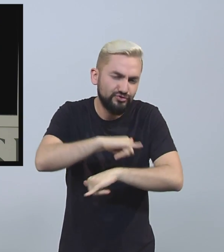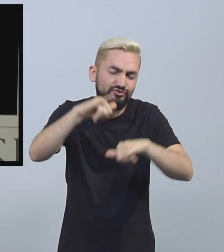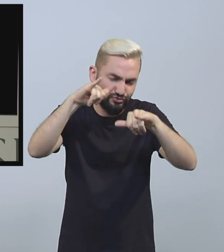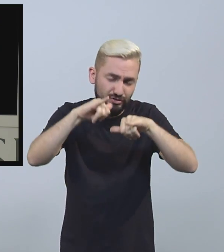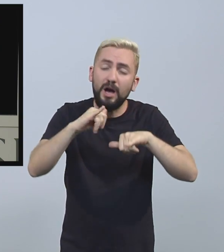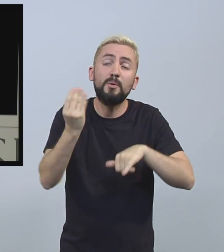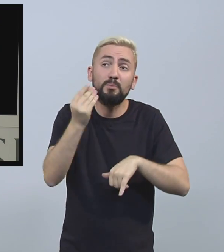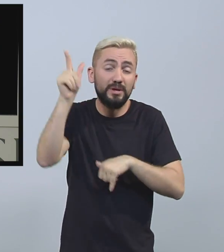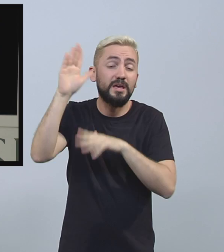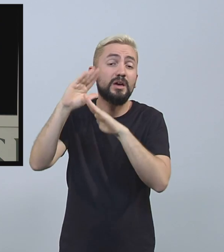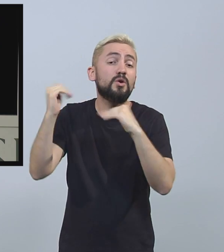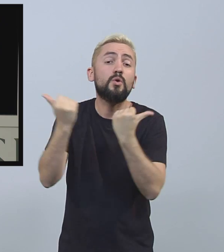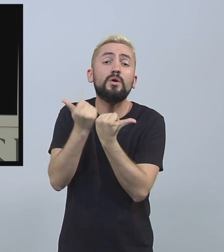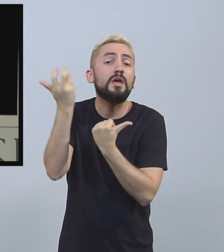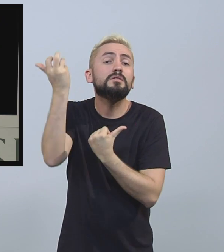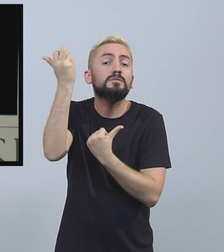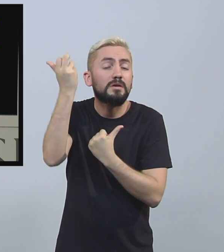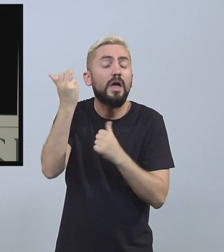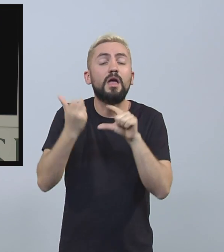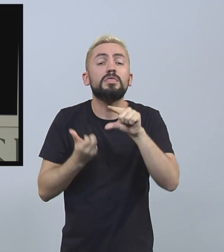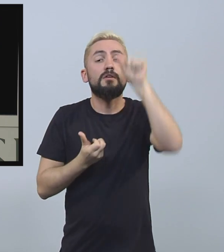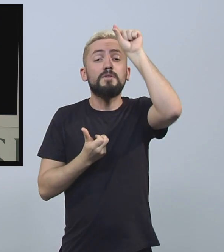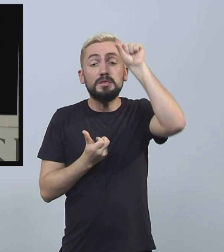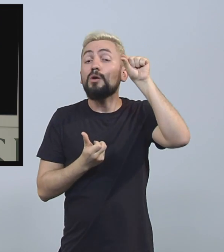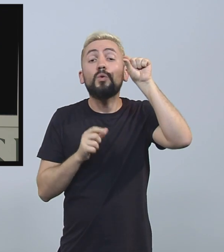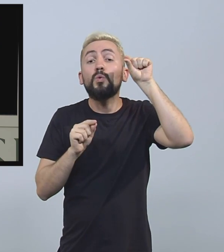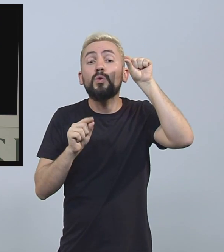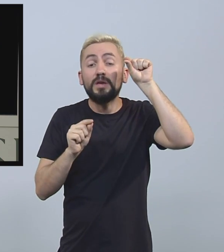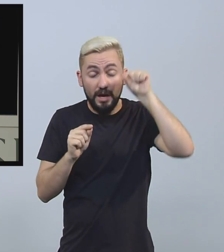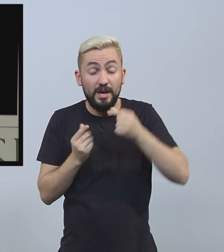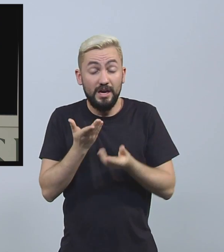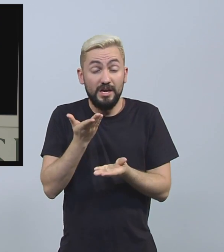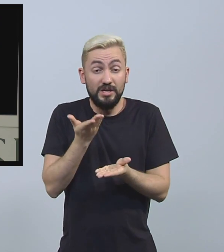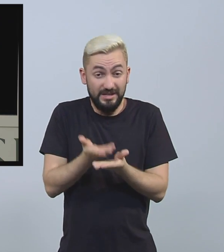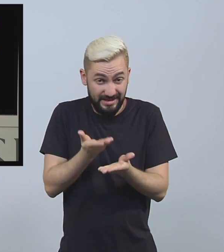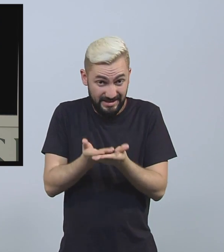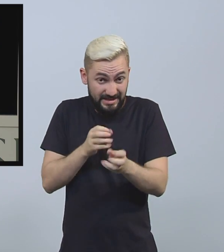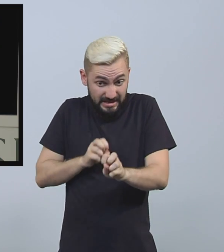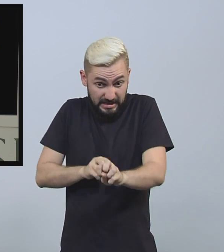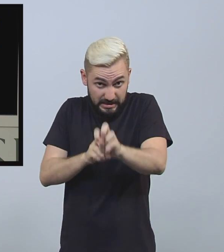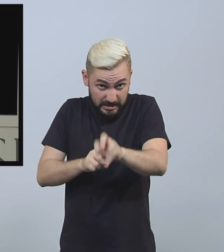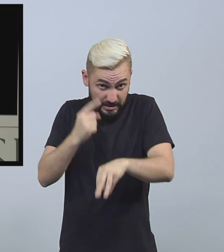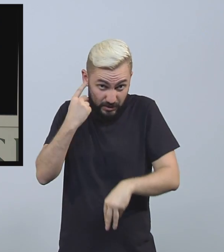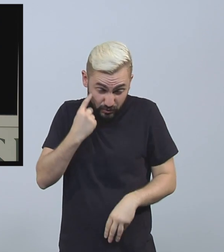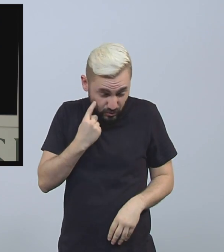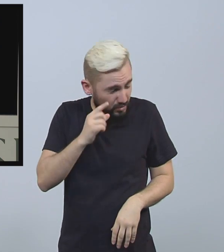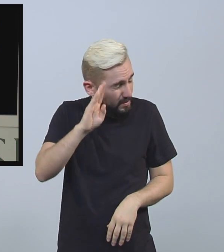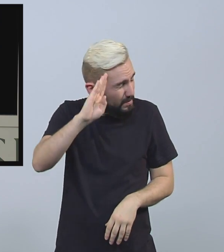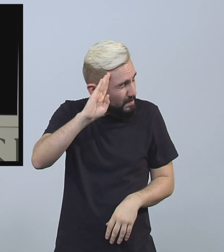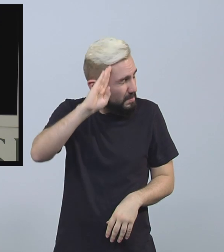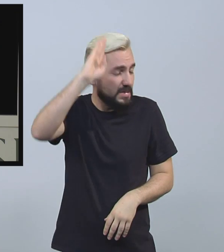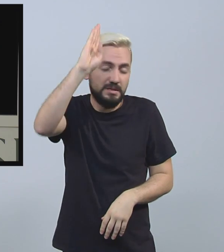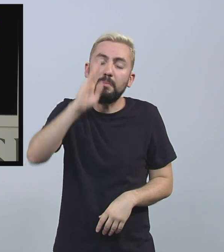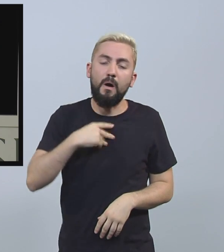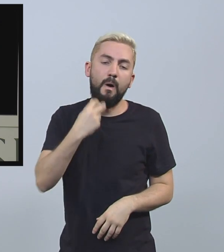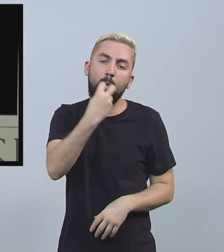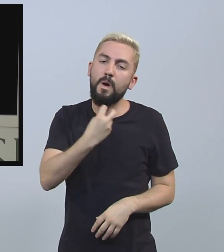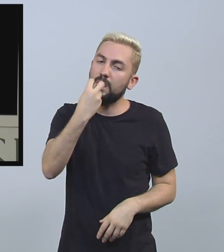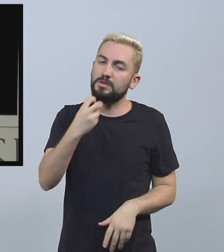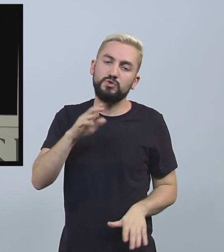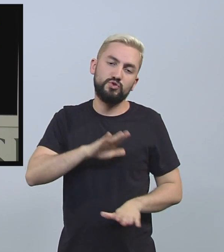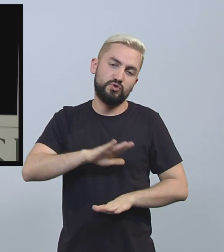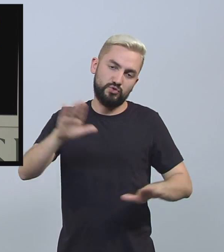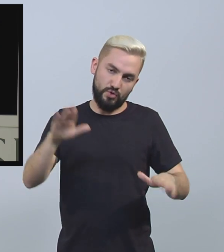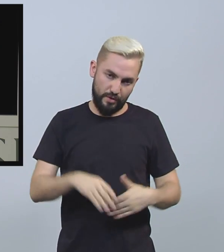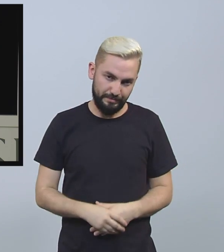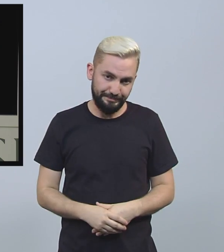defendeu que a educação de surdos deveria ter como objetivo o desenvolvimento da oralidade.